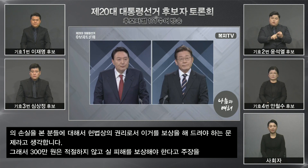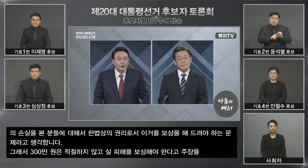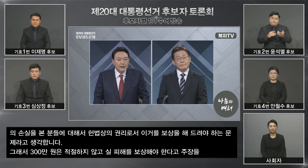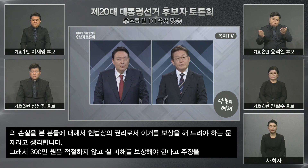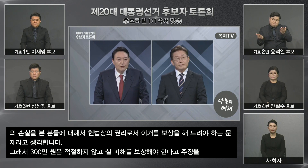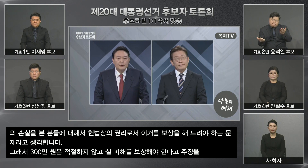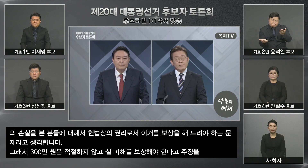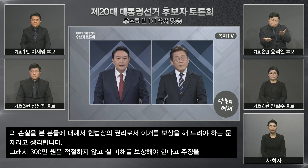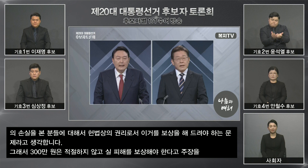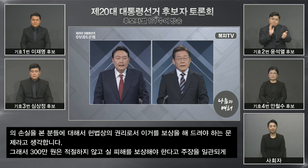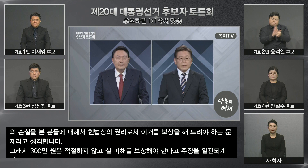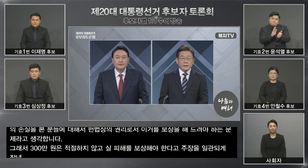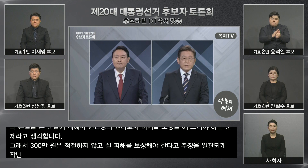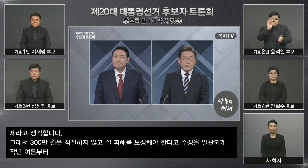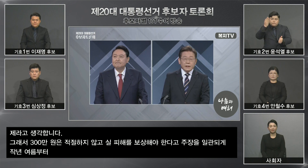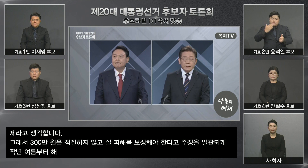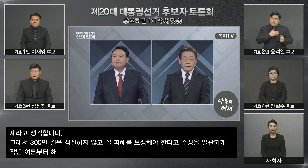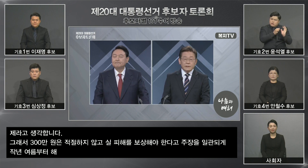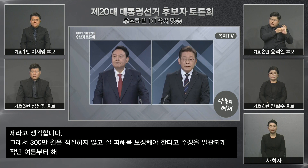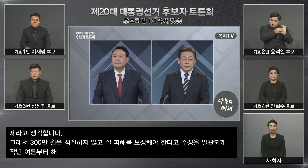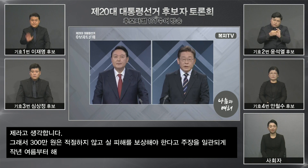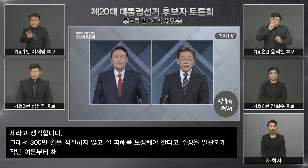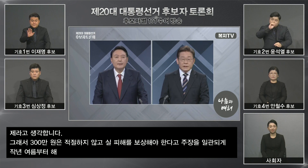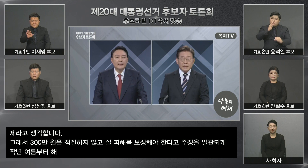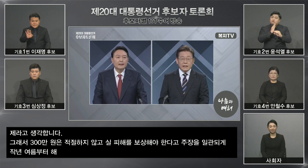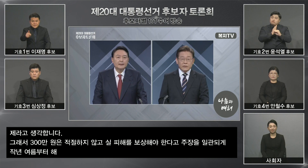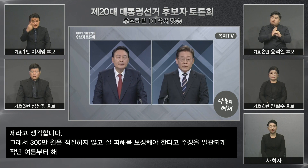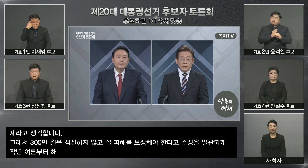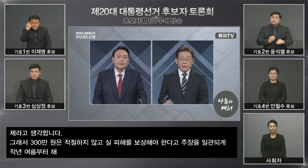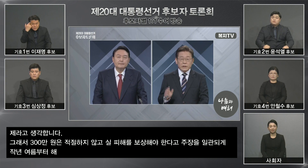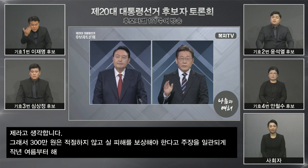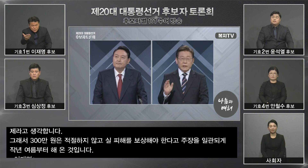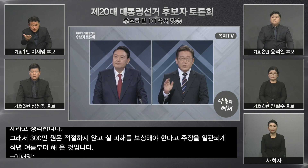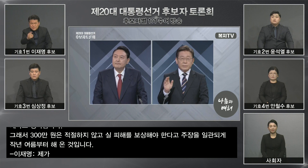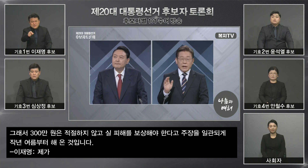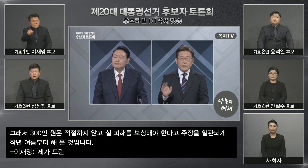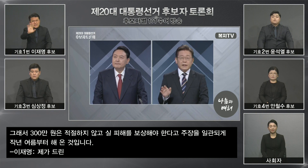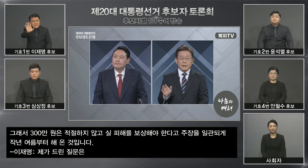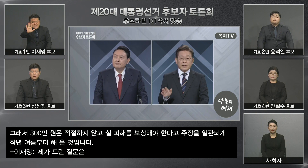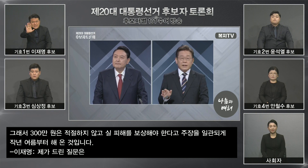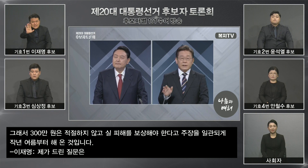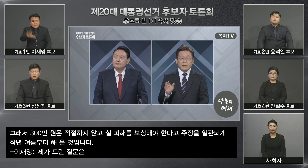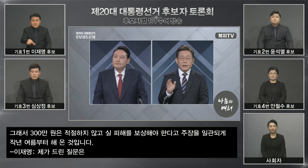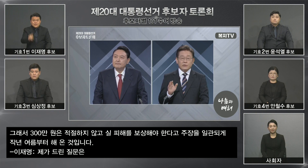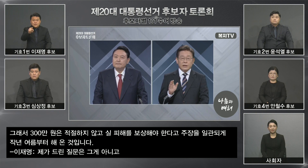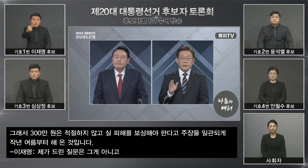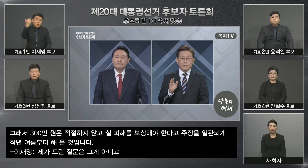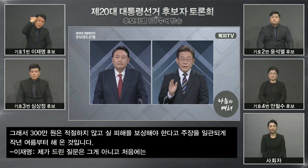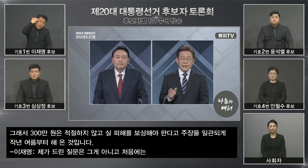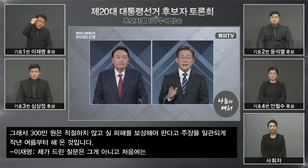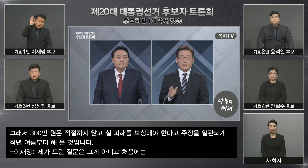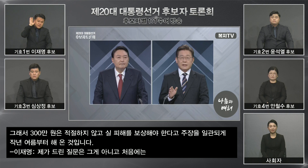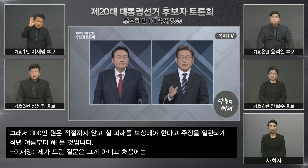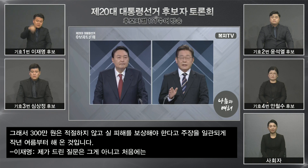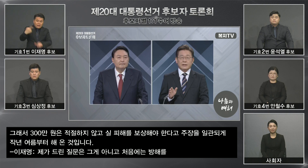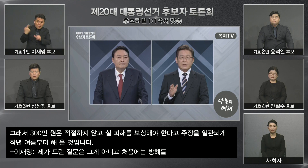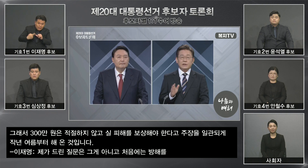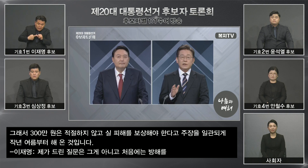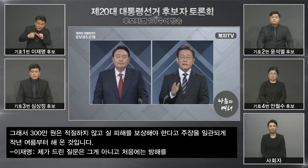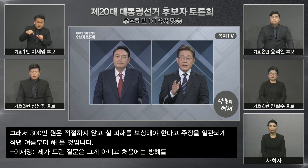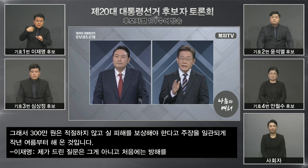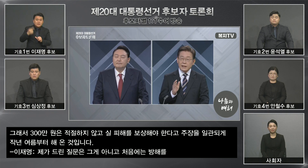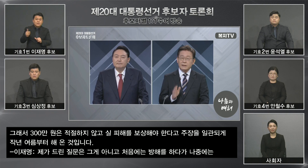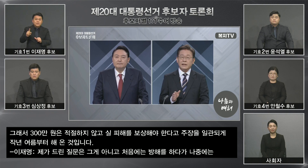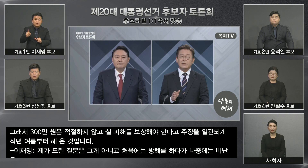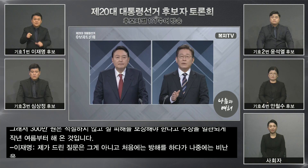작년 여름부터 해온 것입니다. 네. 제가 드린 질문은 그게 아니고 처음에는 방해를 하다가 나중에는 비난을 하다가